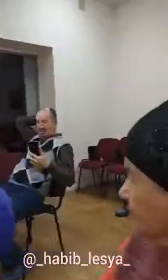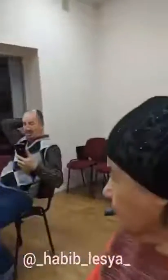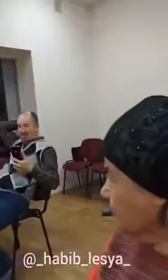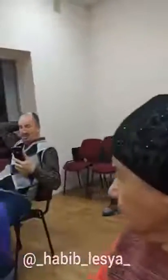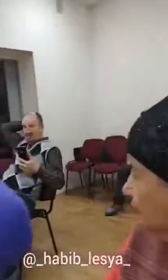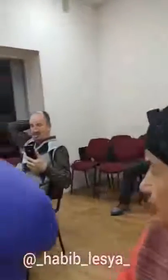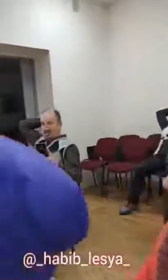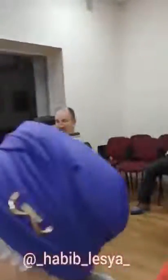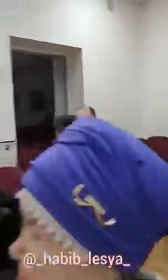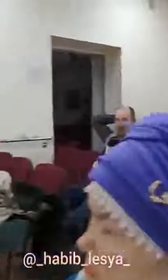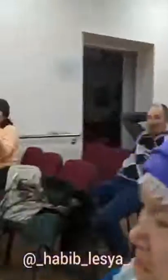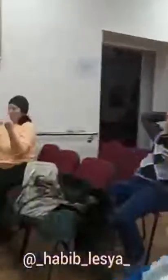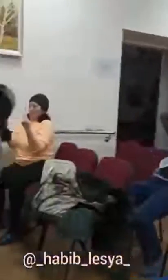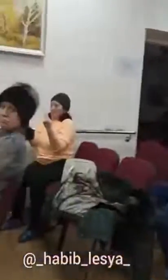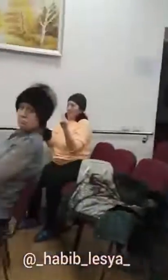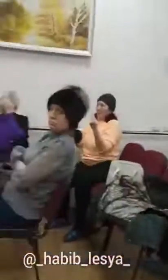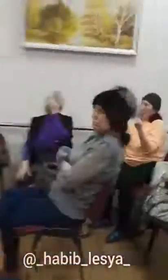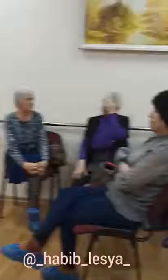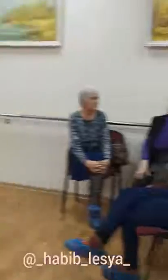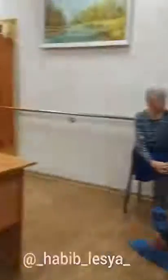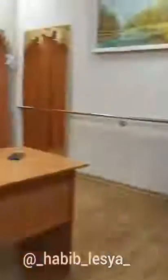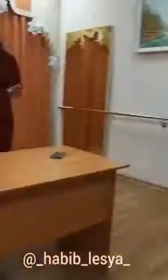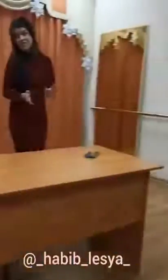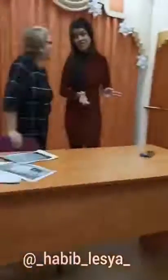выиграла. Это не игра же.